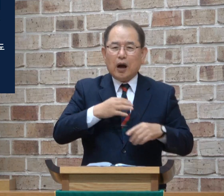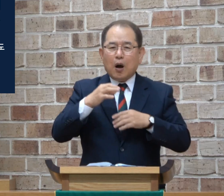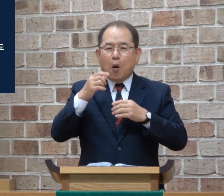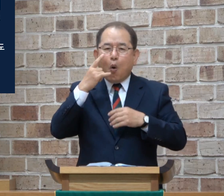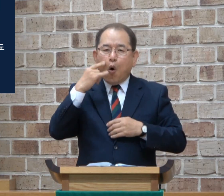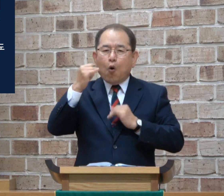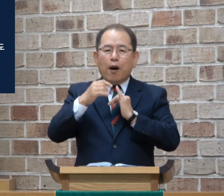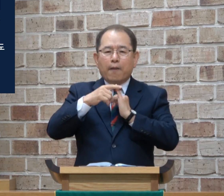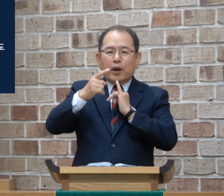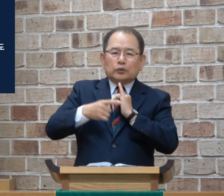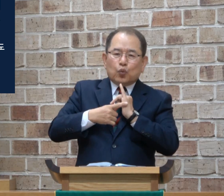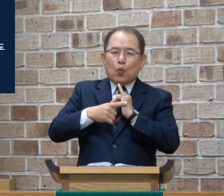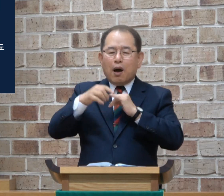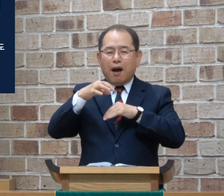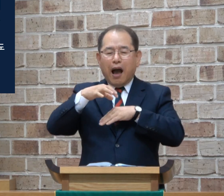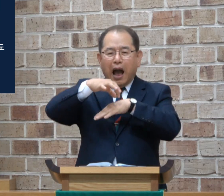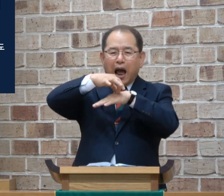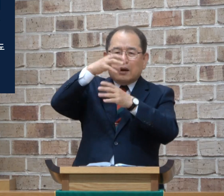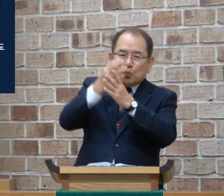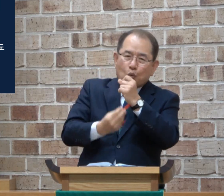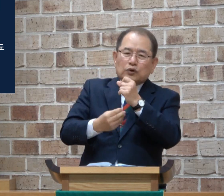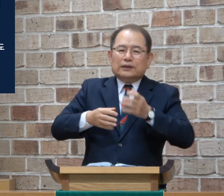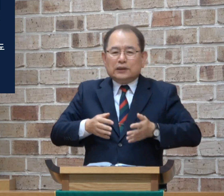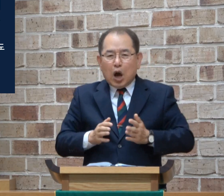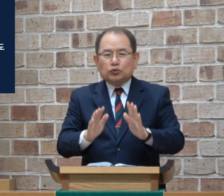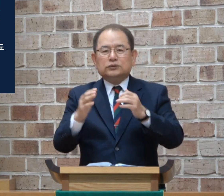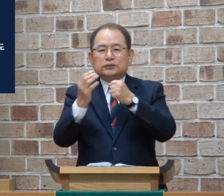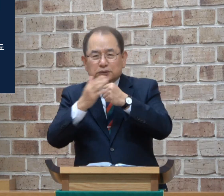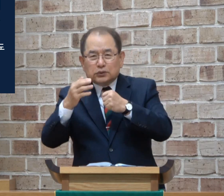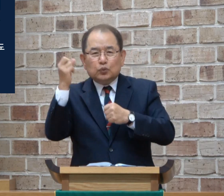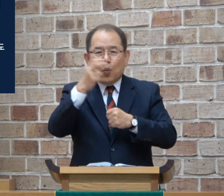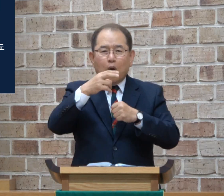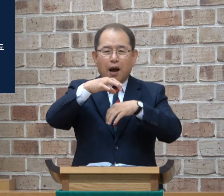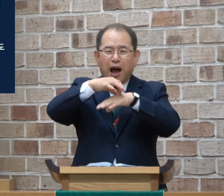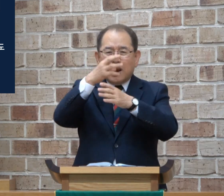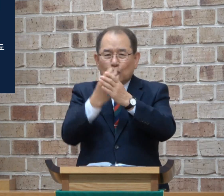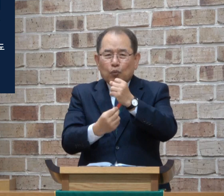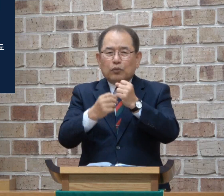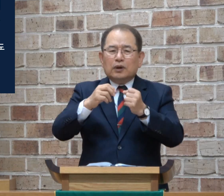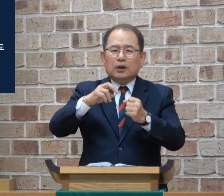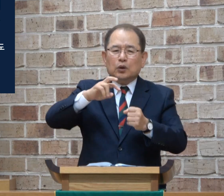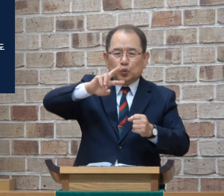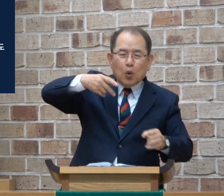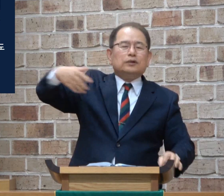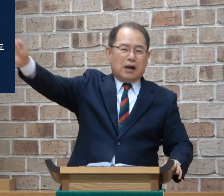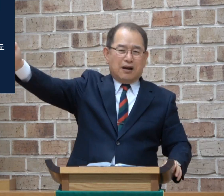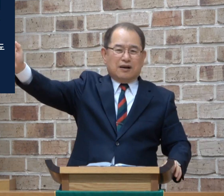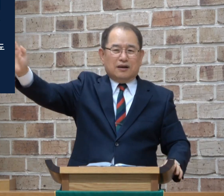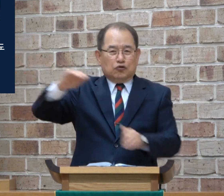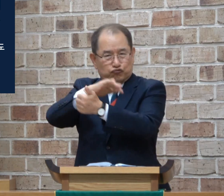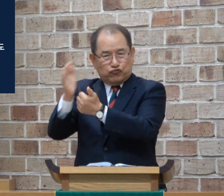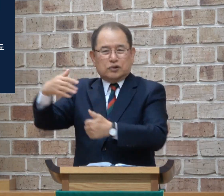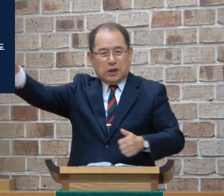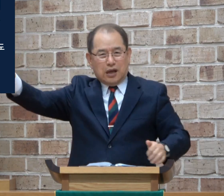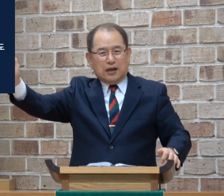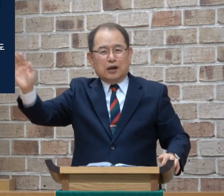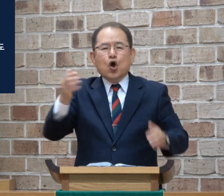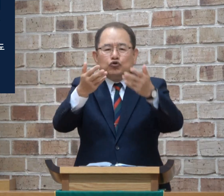알몸으로 나왔사온즉 또한 알몸이 그리로 돌아가올지라. 주신 이도 여호와이시오 거두신